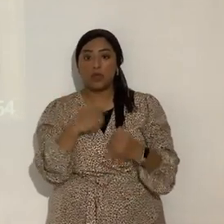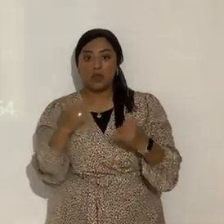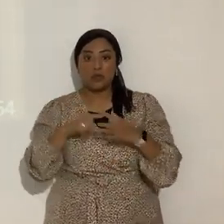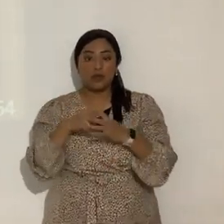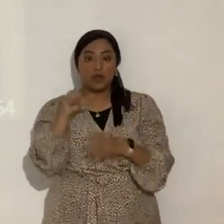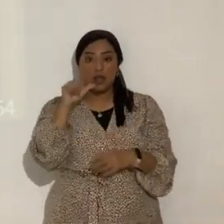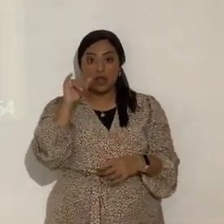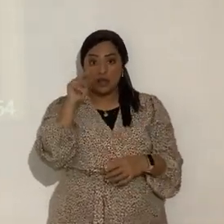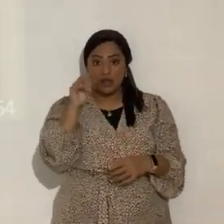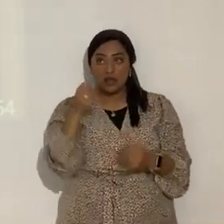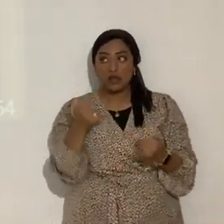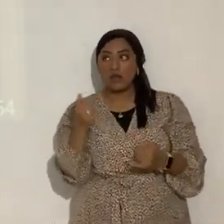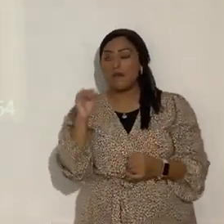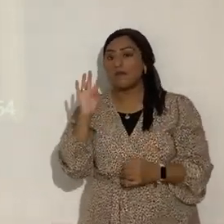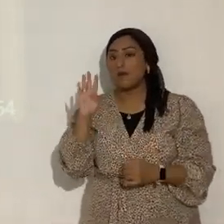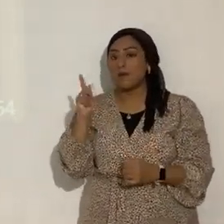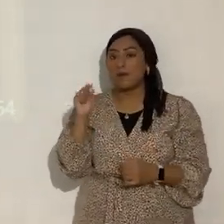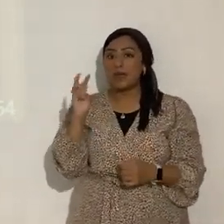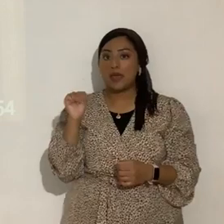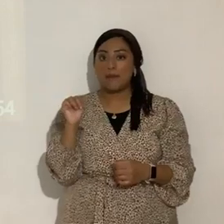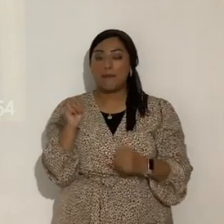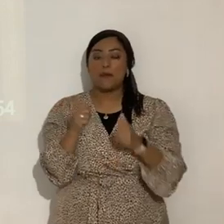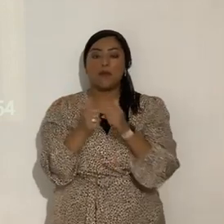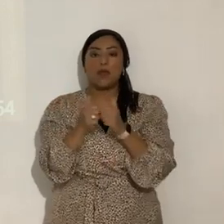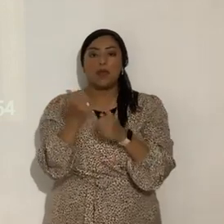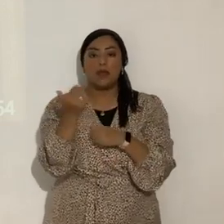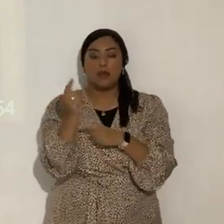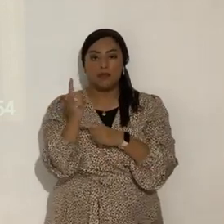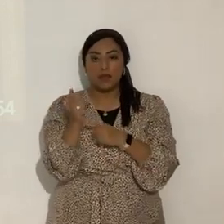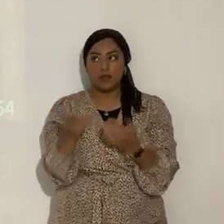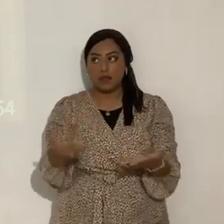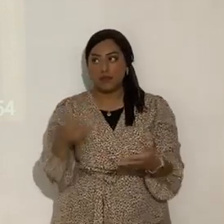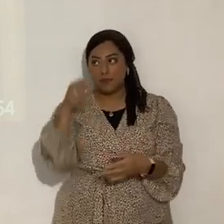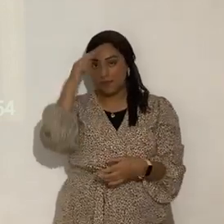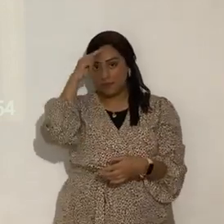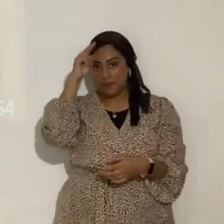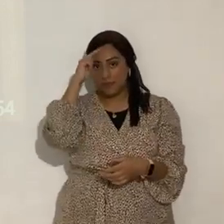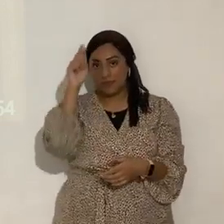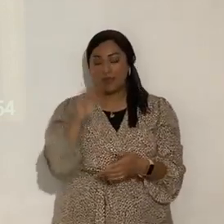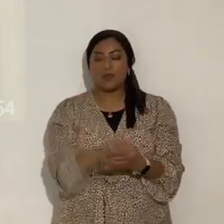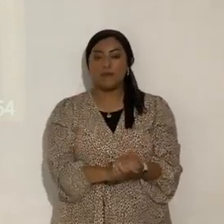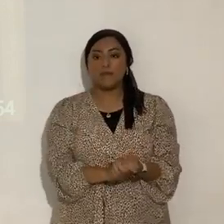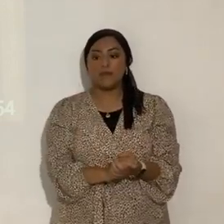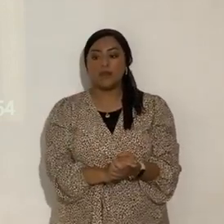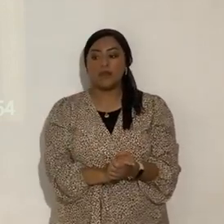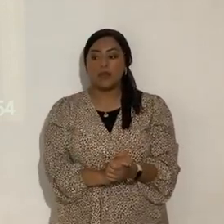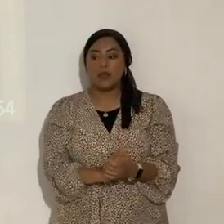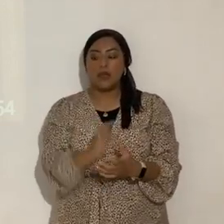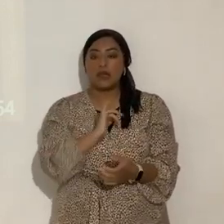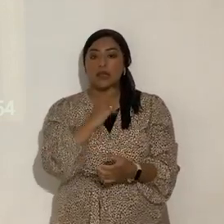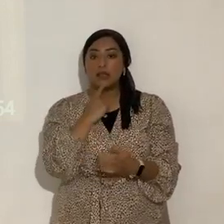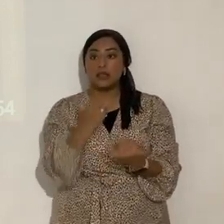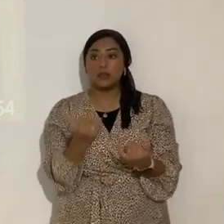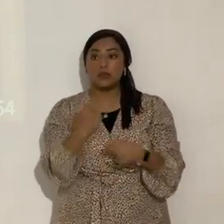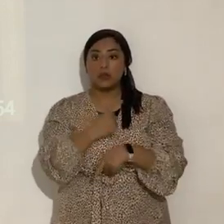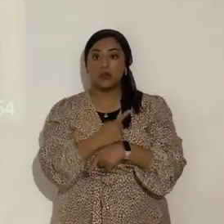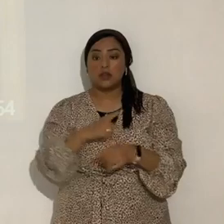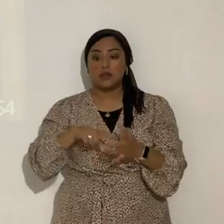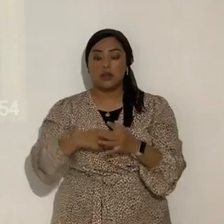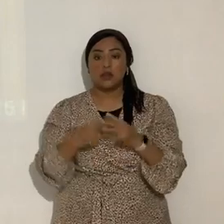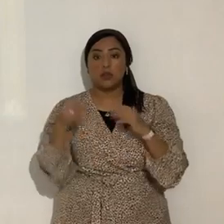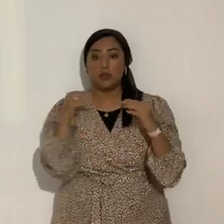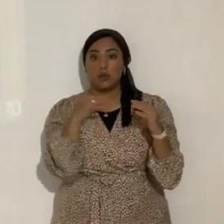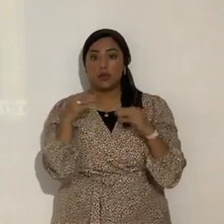transmitiendo en vivo, son las 4 de la tarde con 13 minutos en el centro de México. Ese año hoy inició la